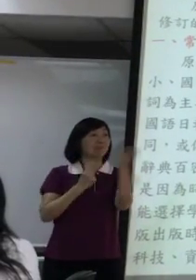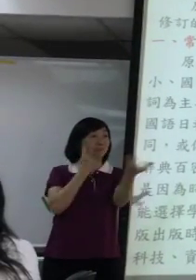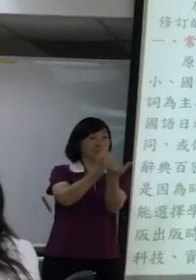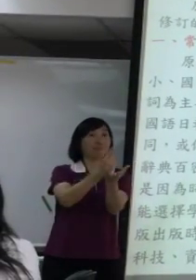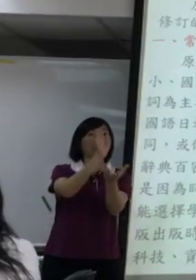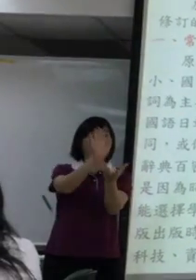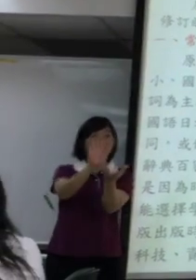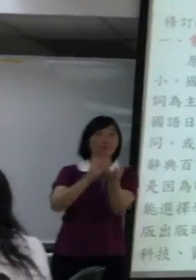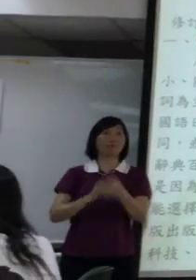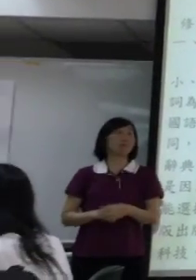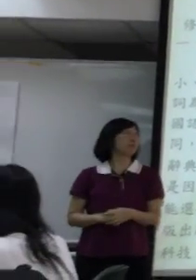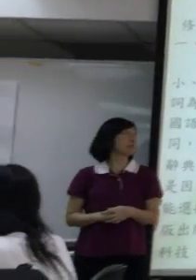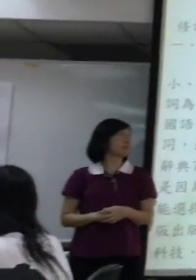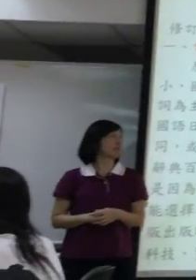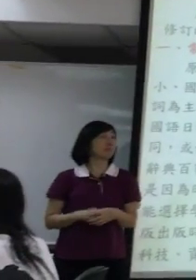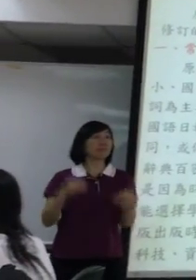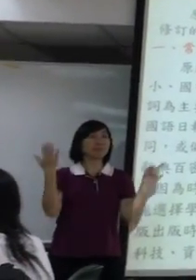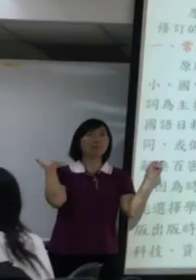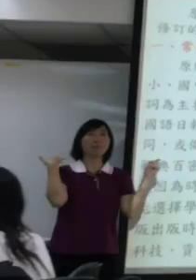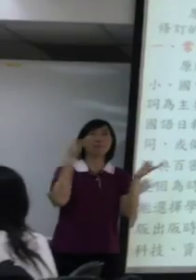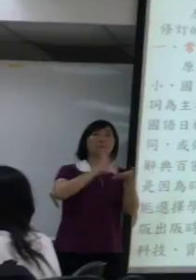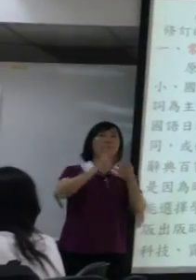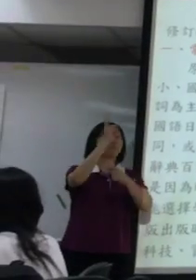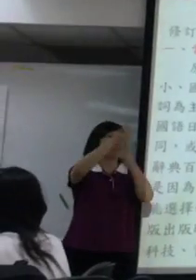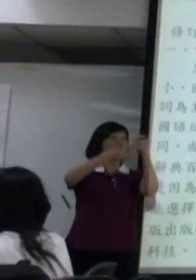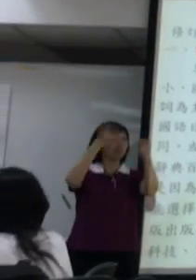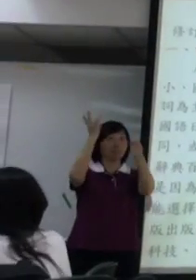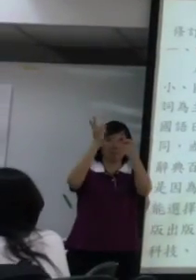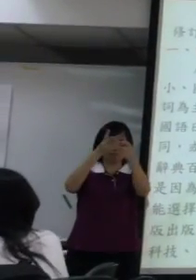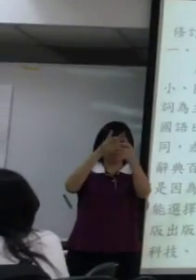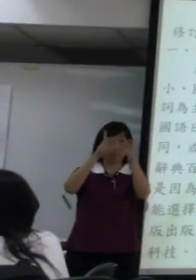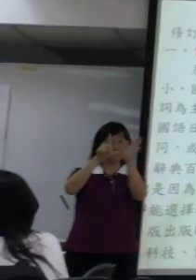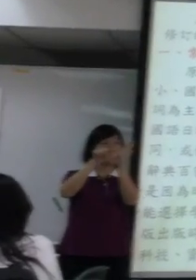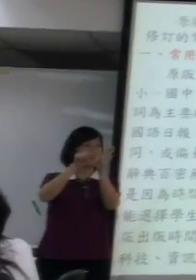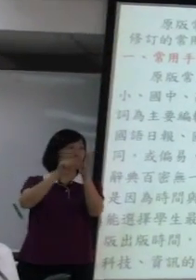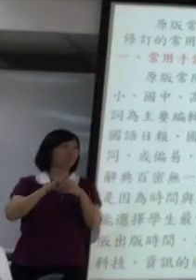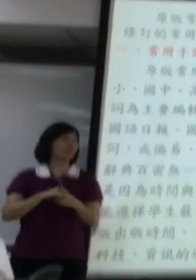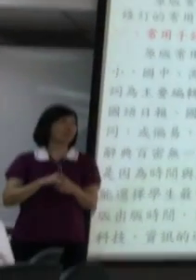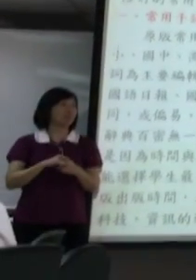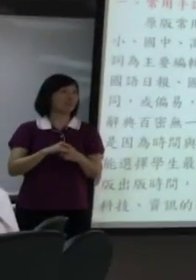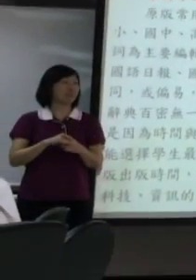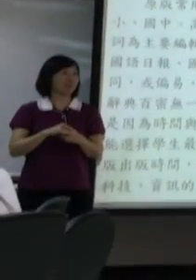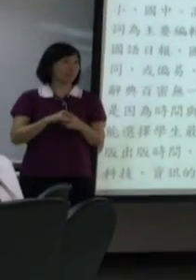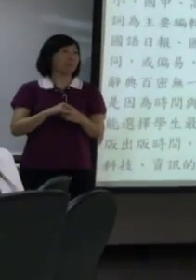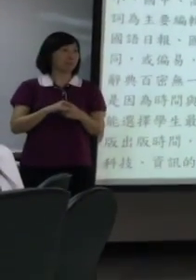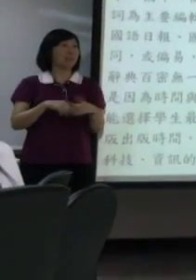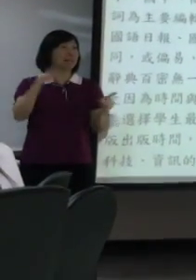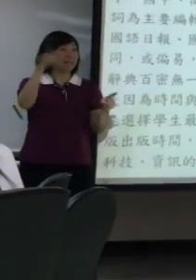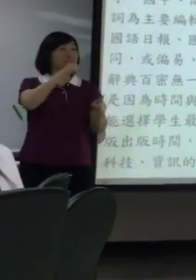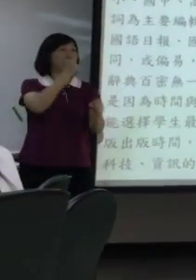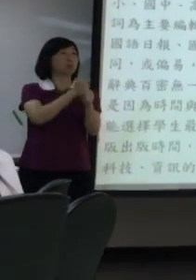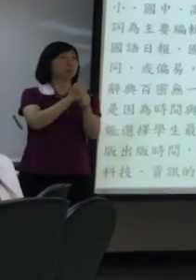内，当时花了3年哦，才编了